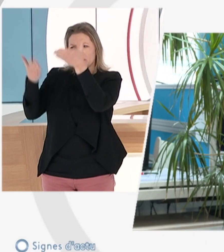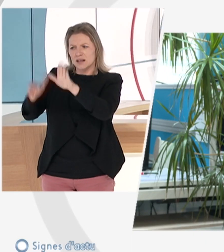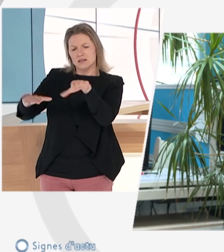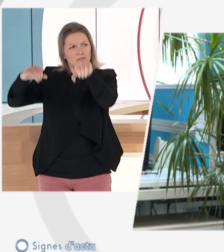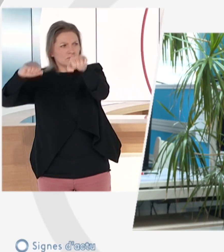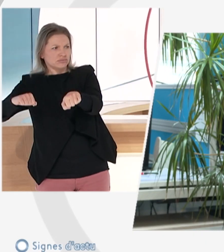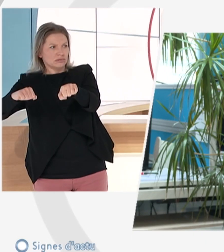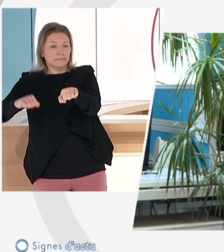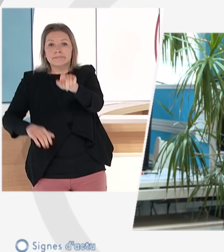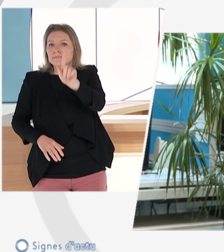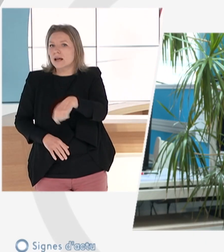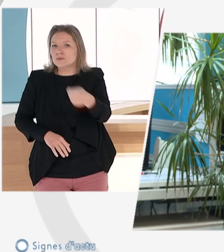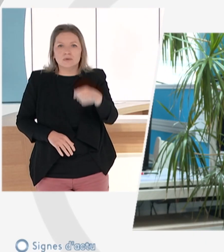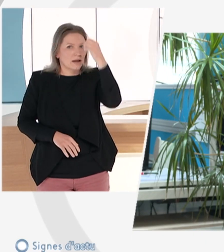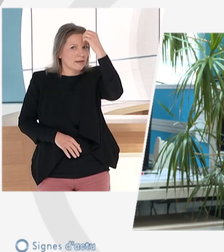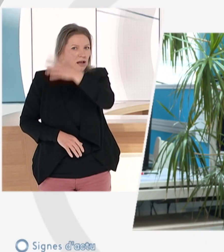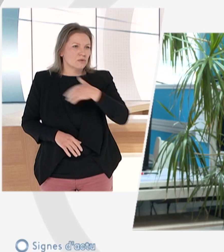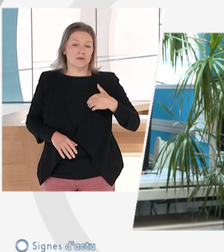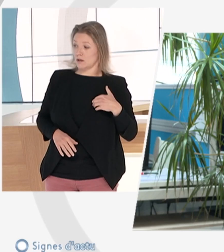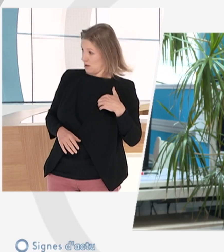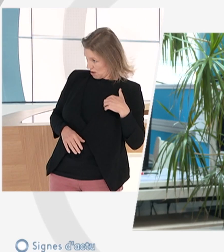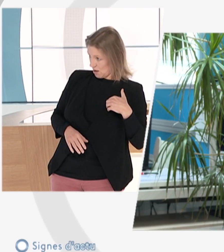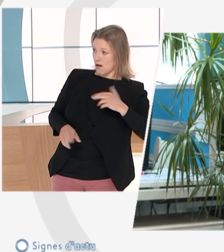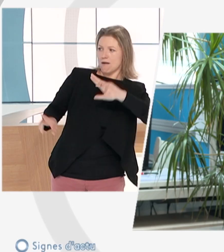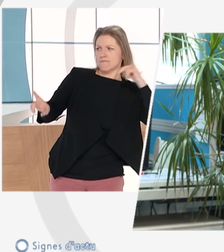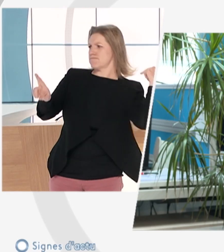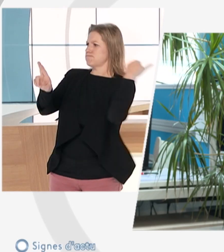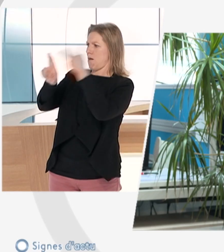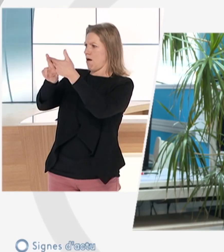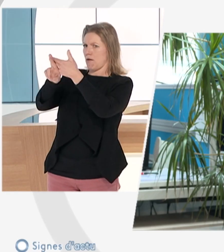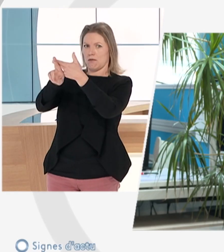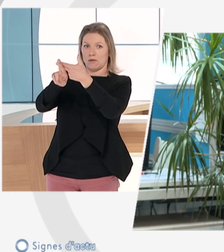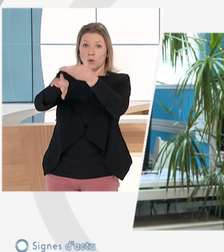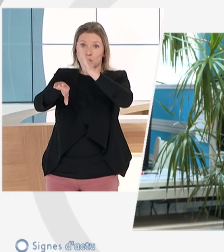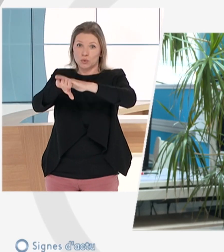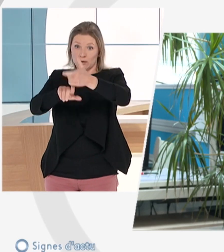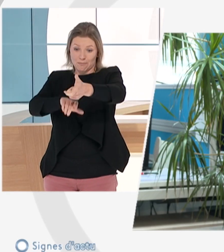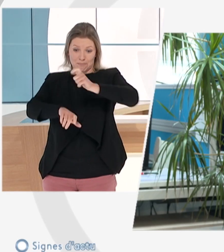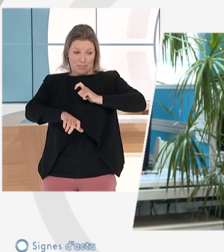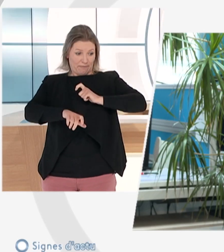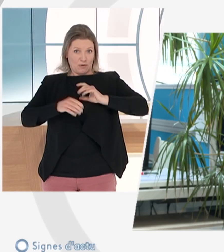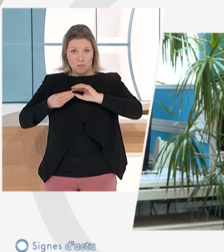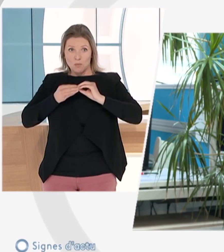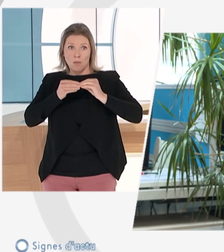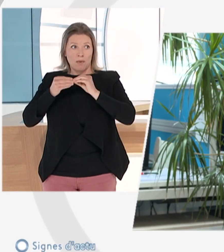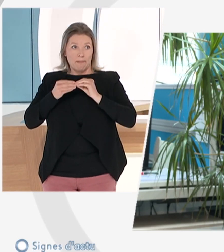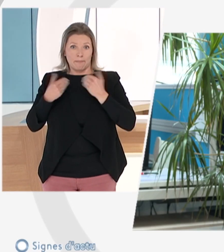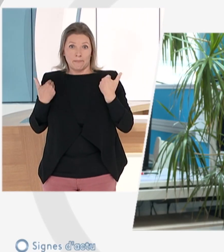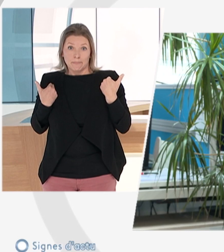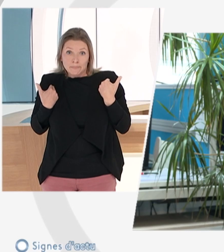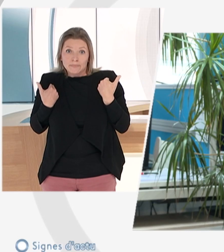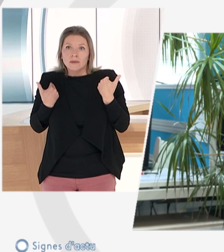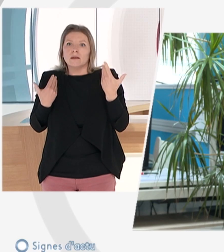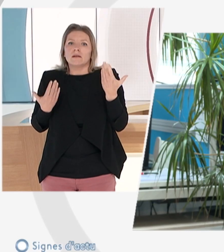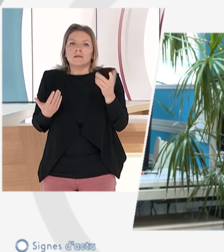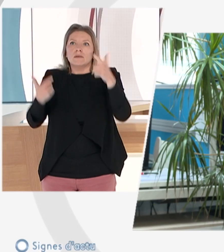européenne à l'encontre des exportations américaines amènent, comme nous l'avions prévu, cette rétorsion supplémentaire des Américains qui nous frappe de plein fouet